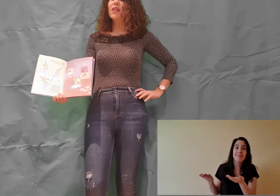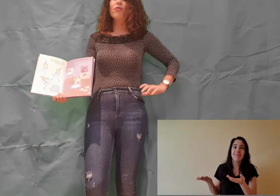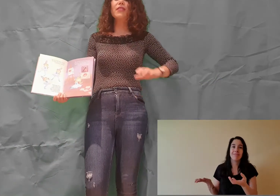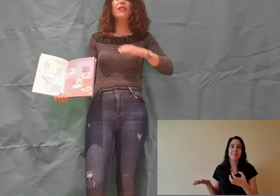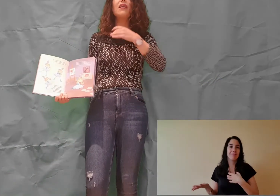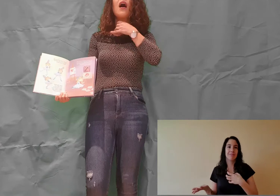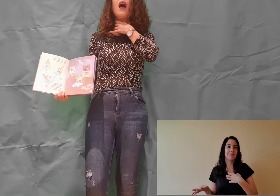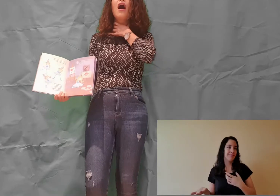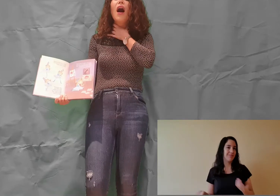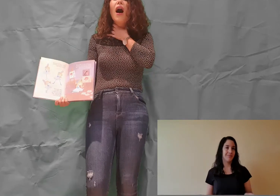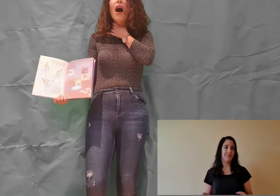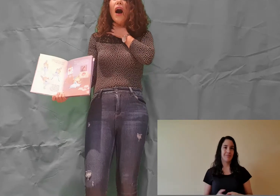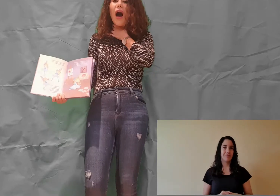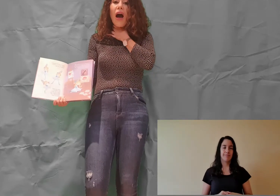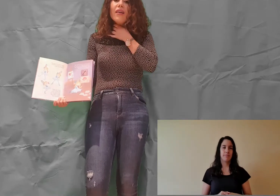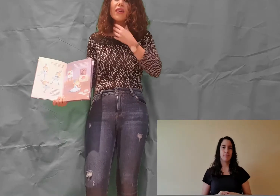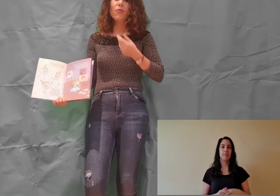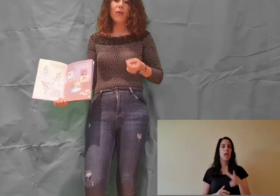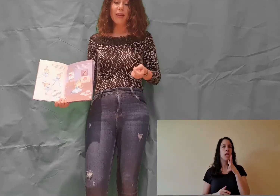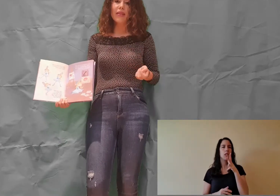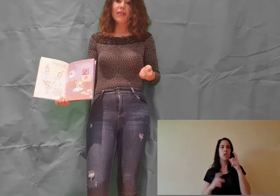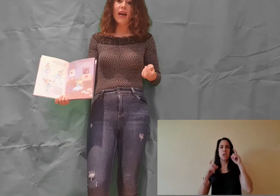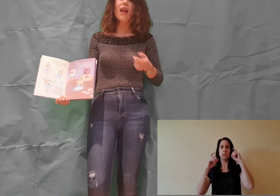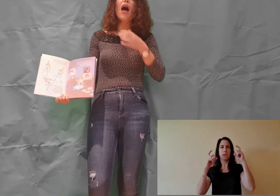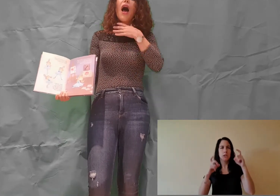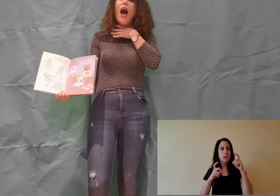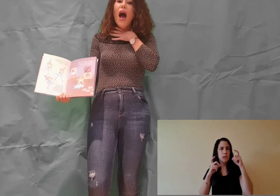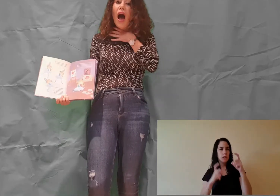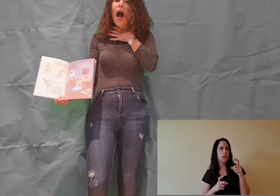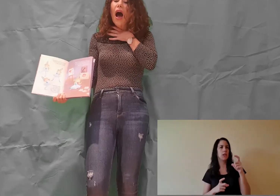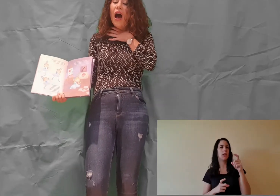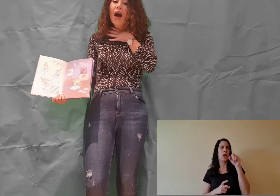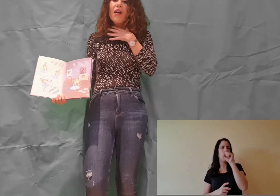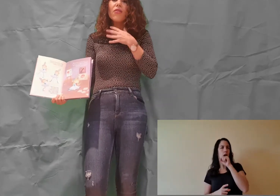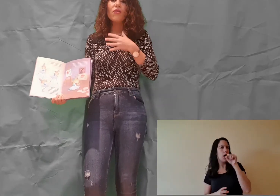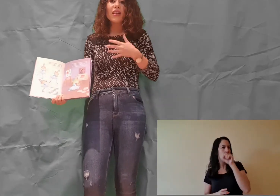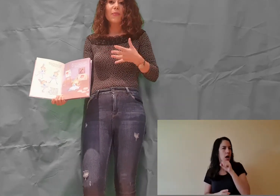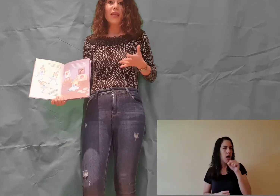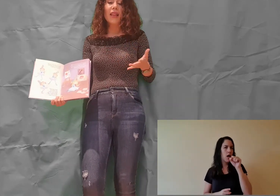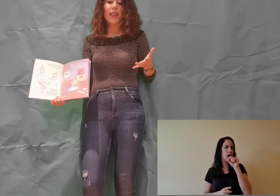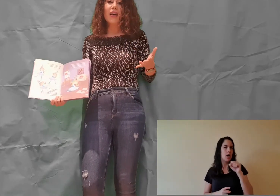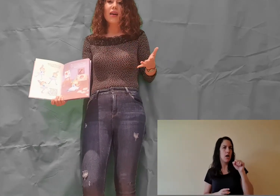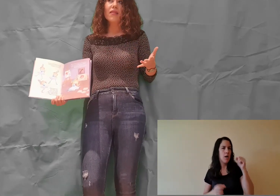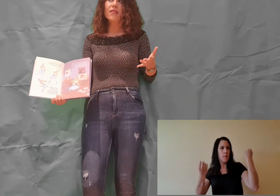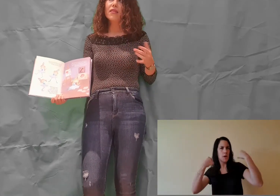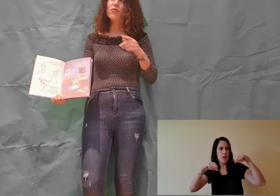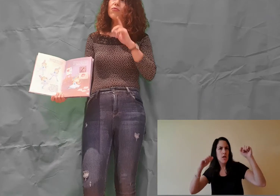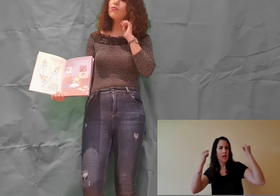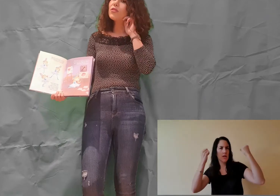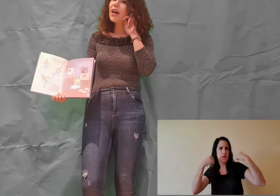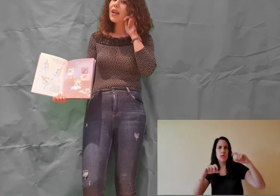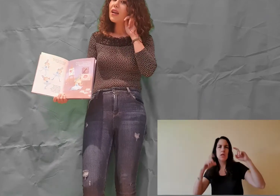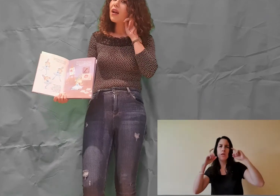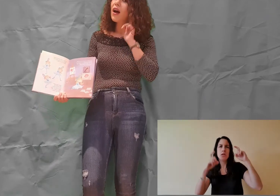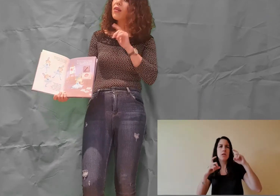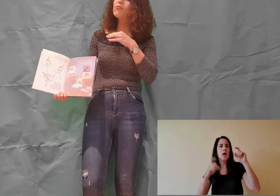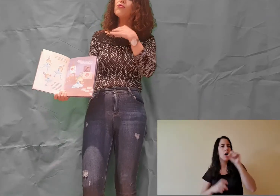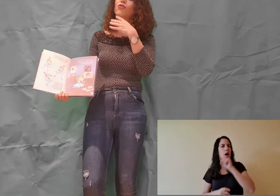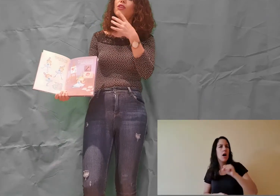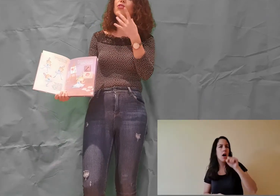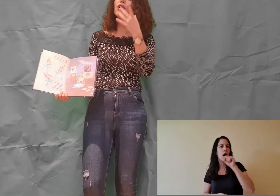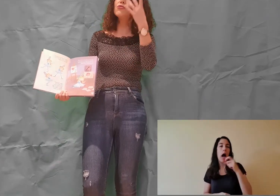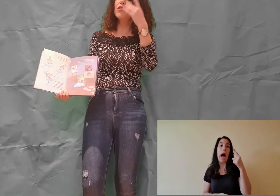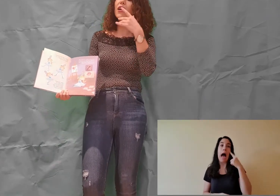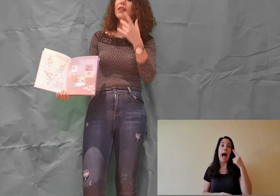H lo intenta y lo vuelve a intentar con la esperanza de escuchar